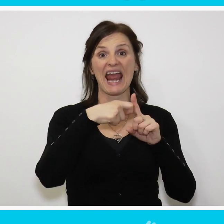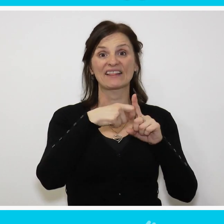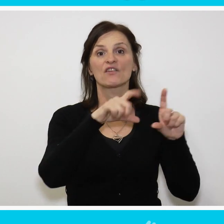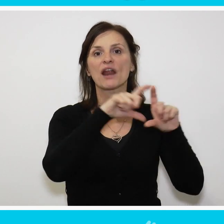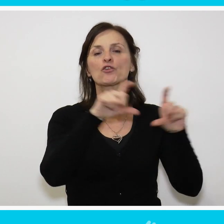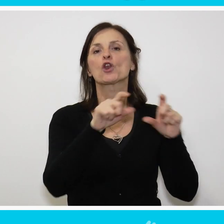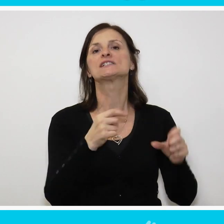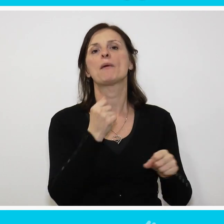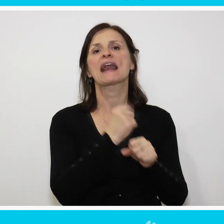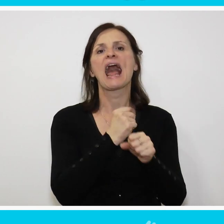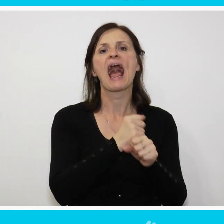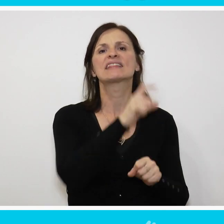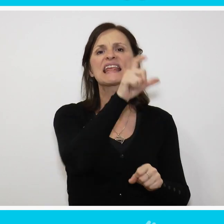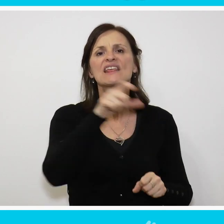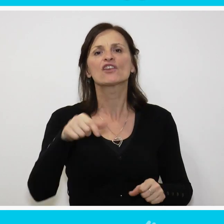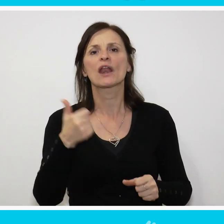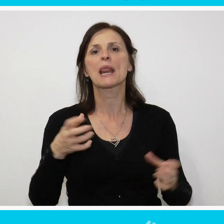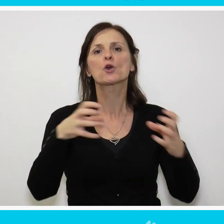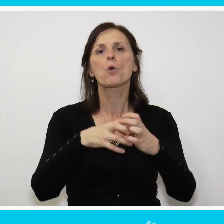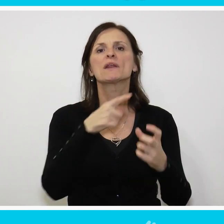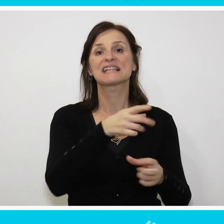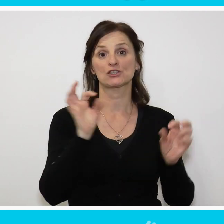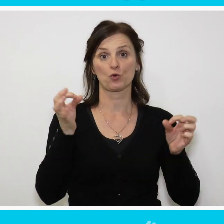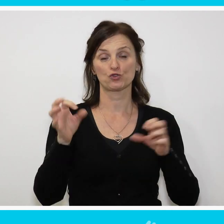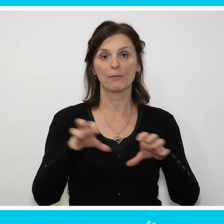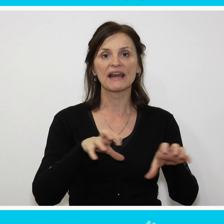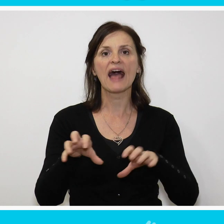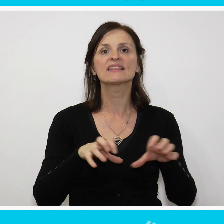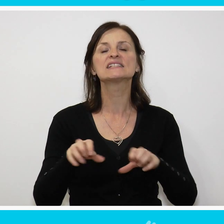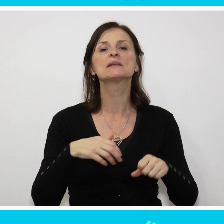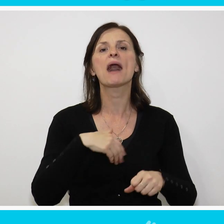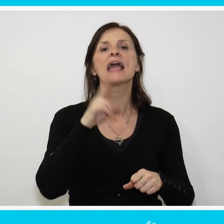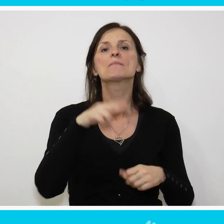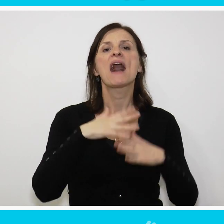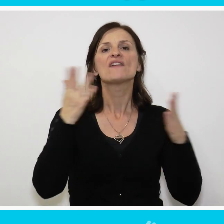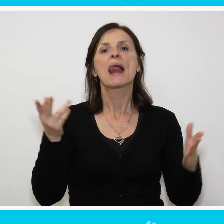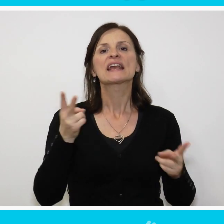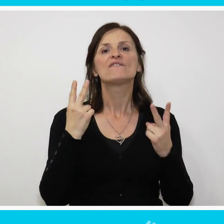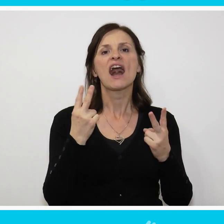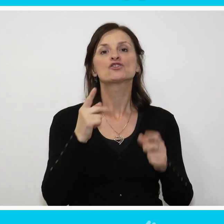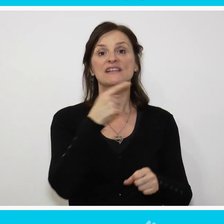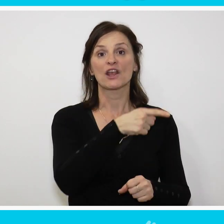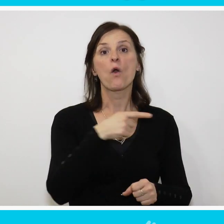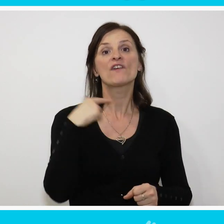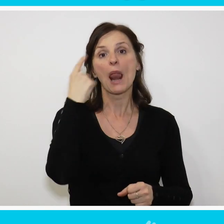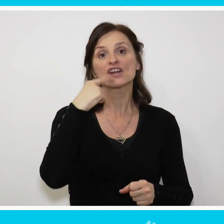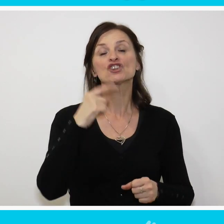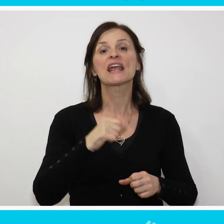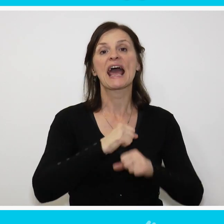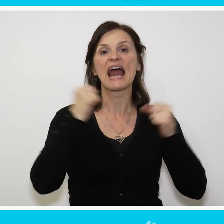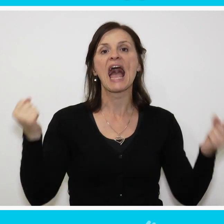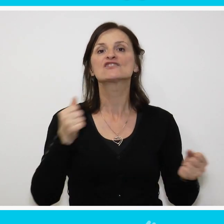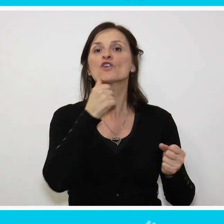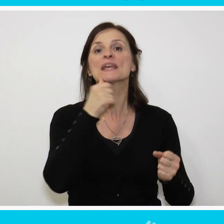i uopšte rad, individualni i grupni sa stručnim radnicima, višestruko ima uticaj na njihov lični rast